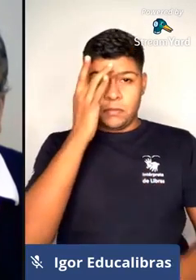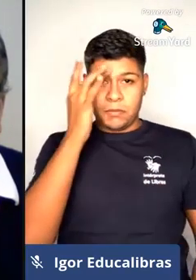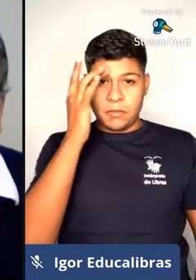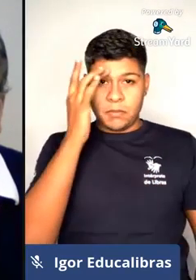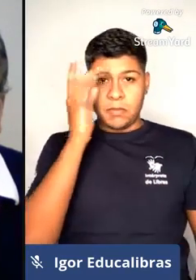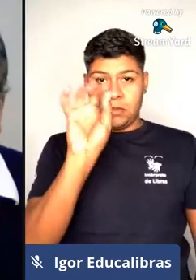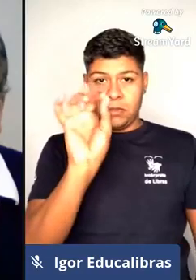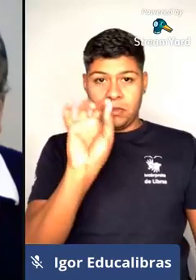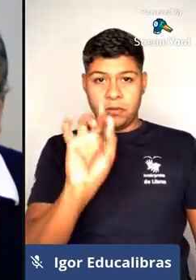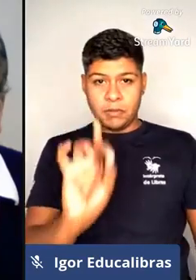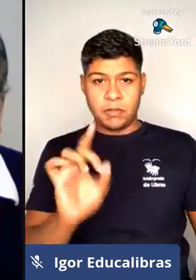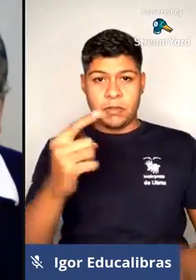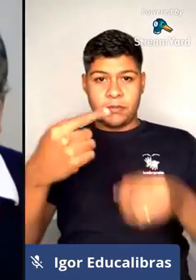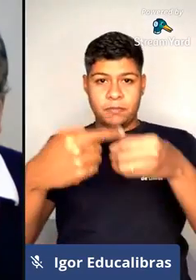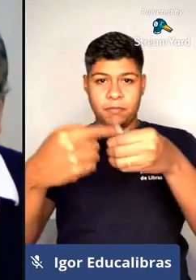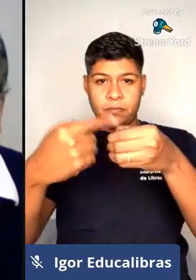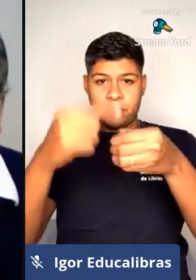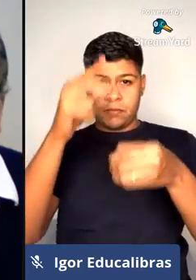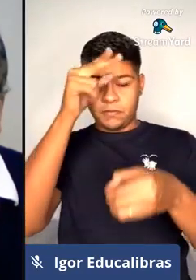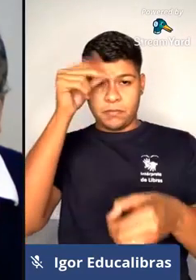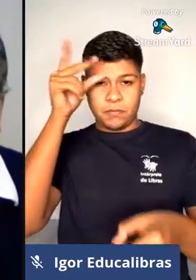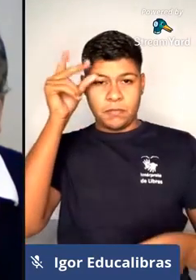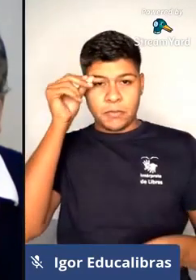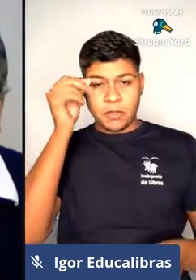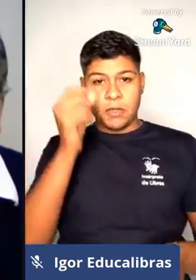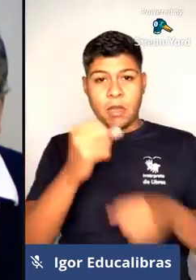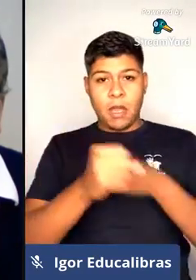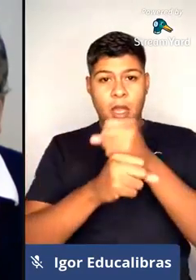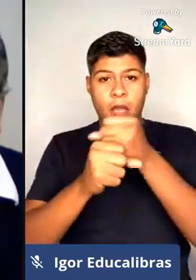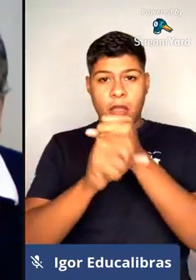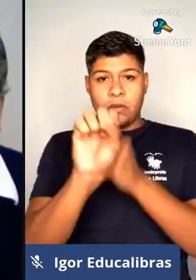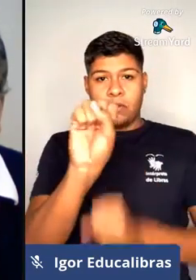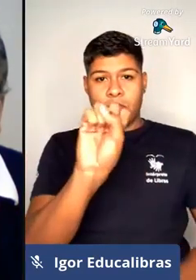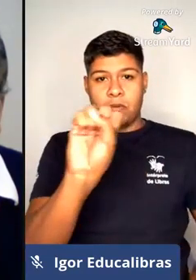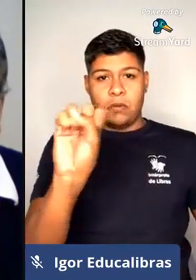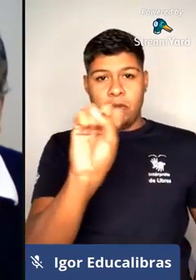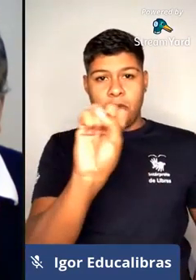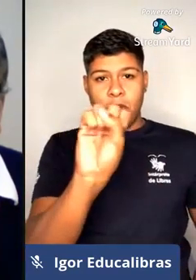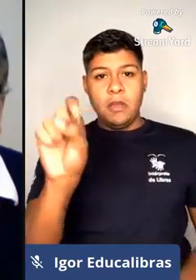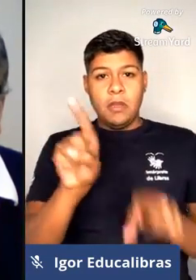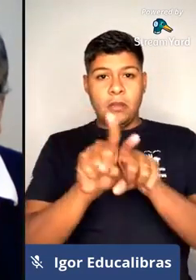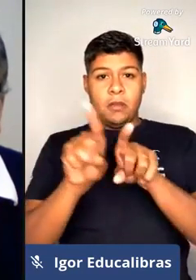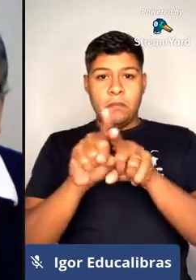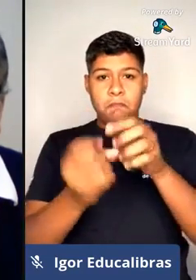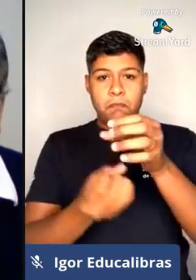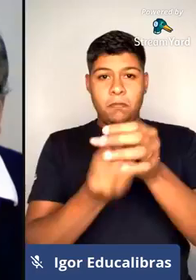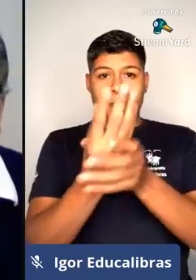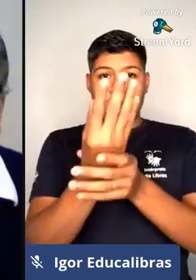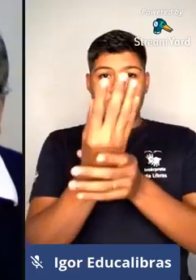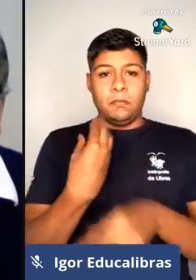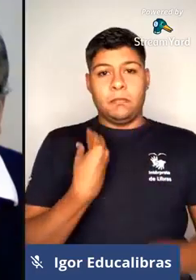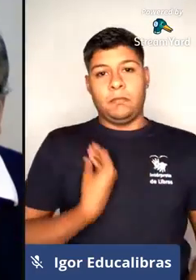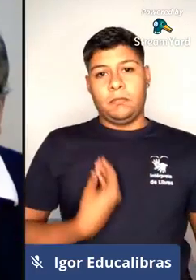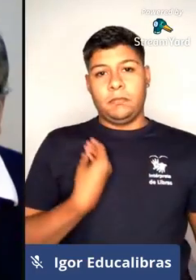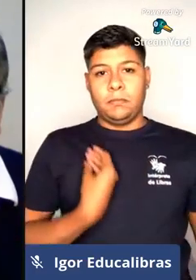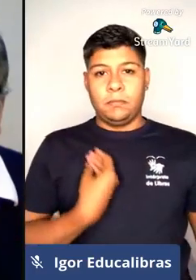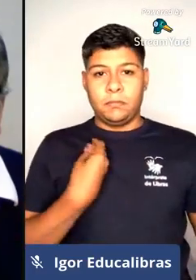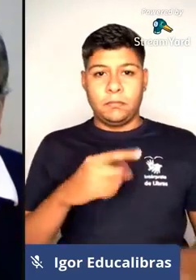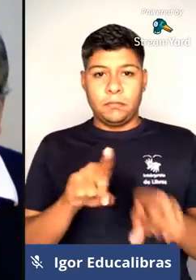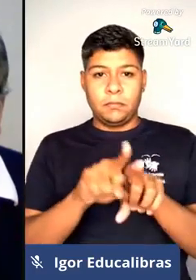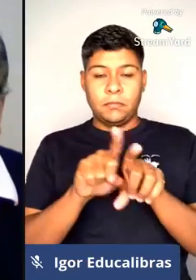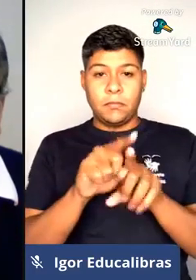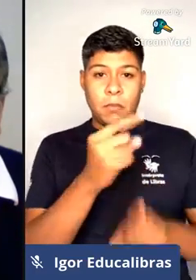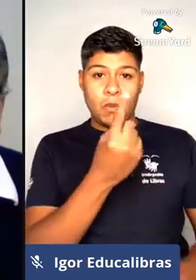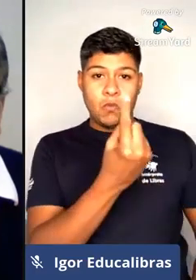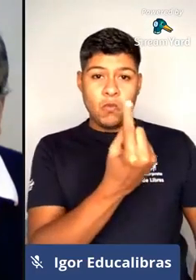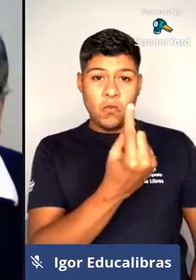Municipal da Pessoa com Deficiência, né, em 89, e a criação da CPA em 96. Né? Uma é